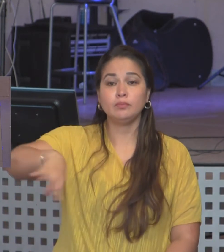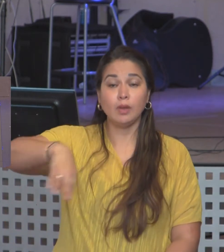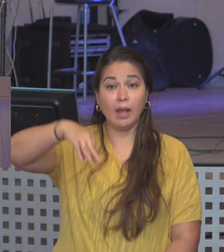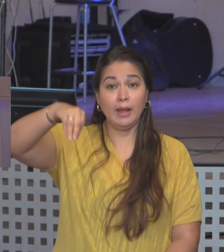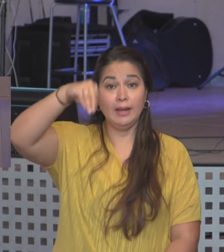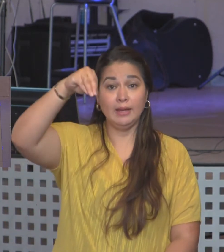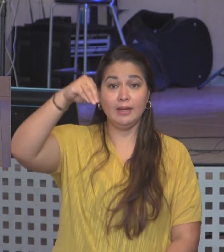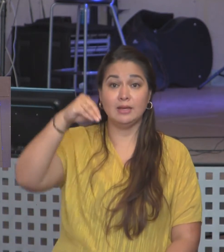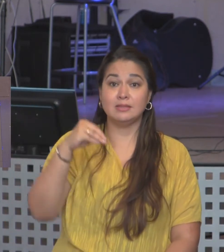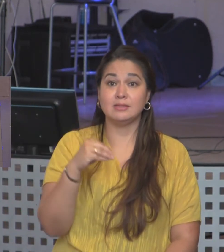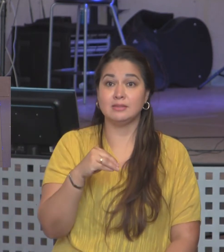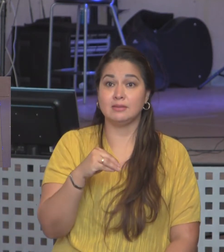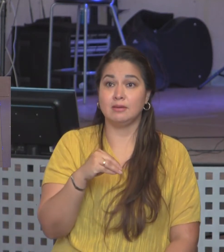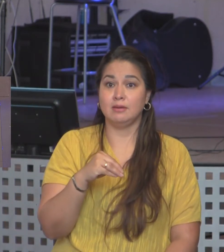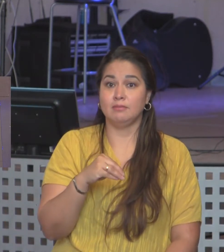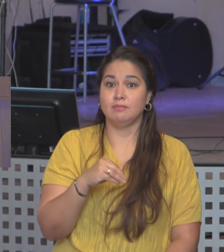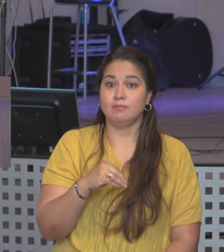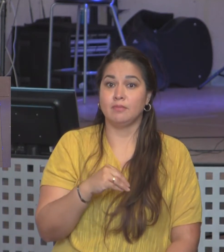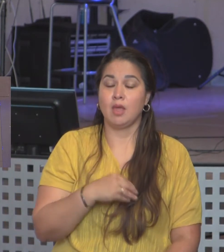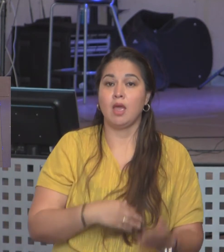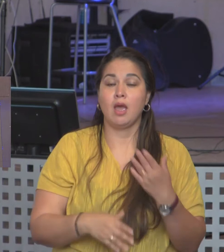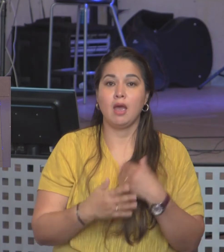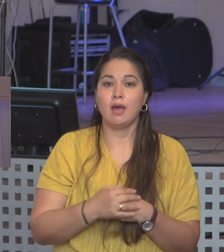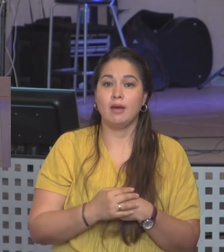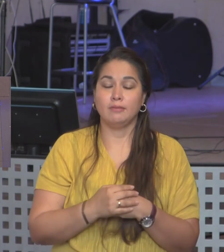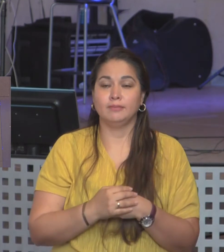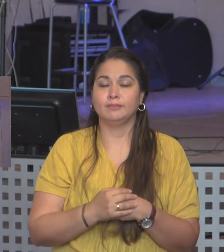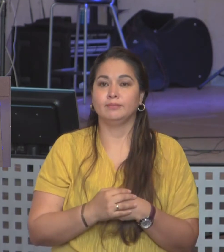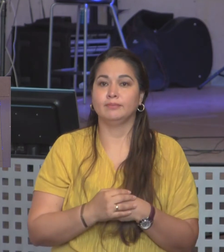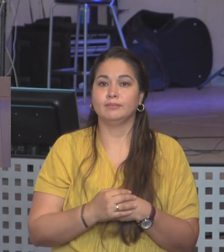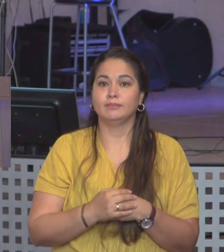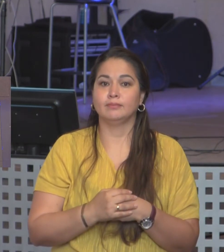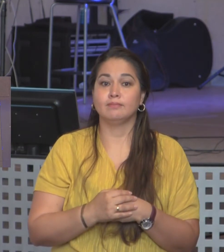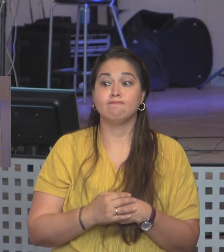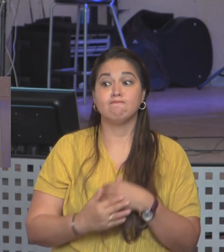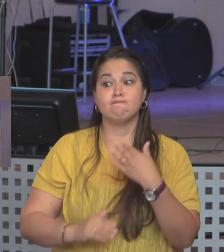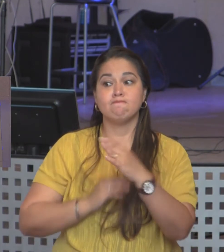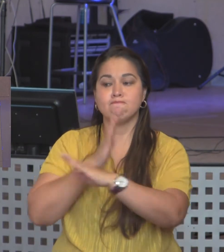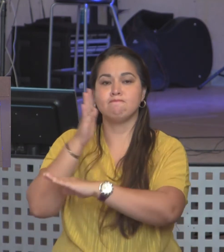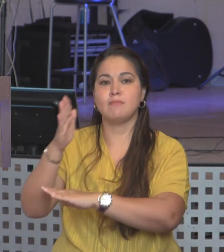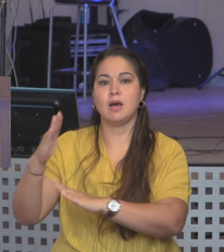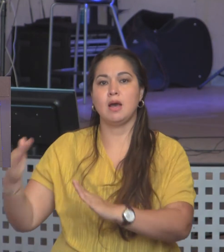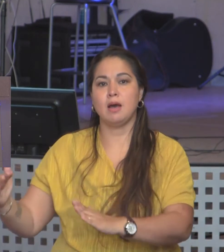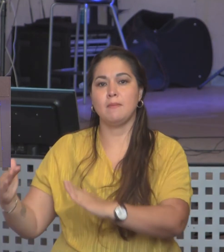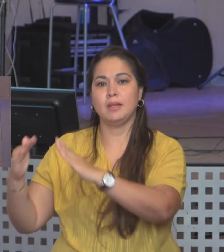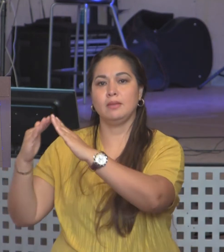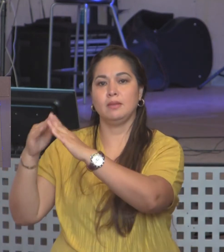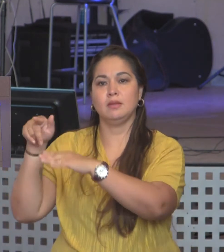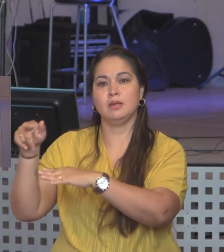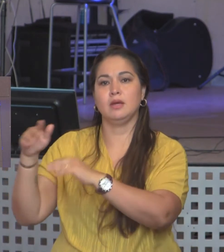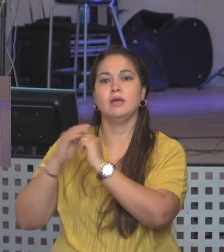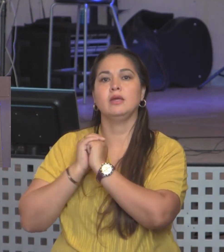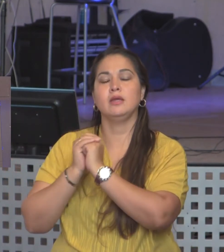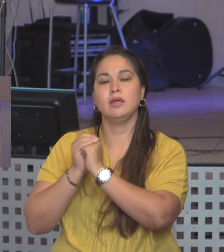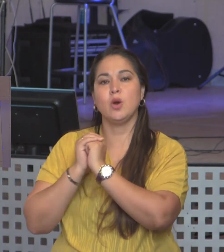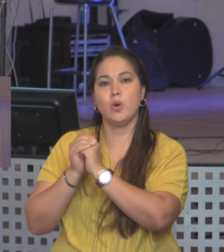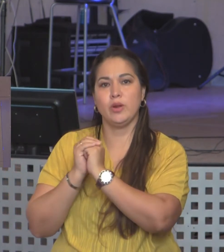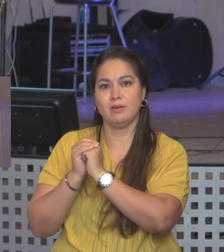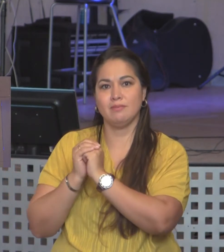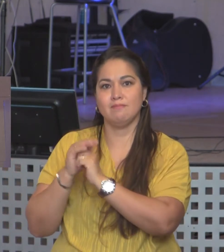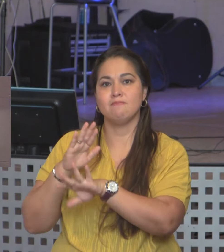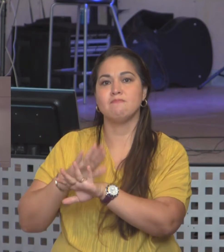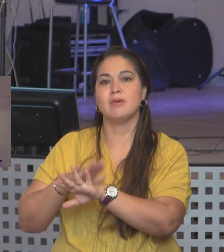que den agua, un gran profeta como Elías se tiene que ir a la montaña y tiene que ponerse a orar.